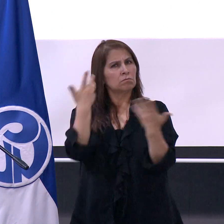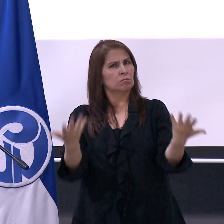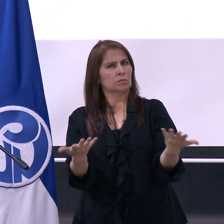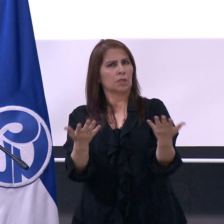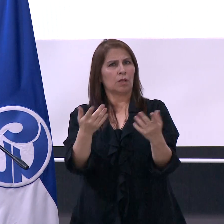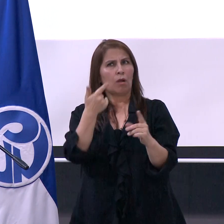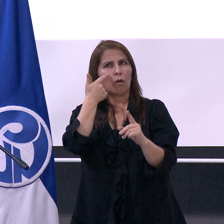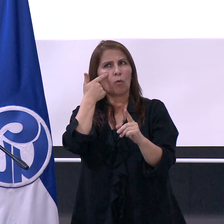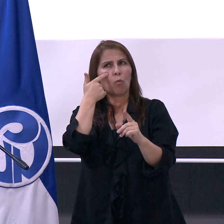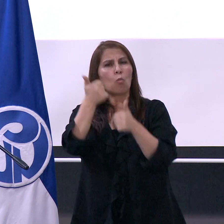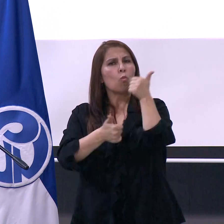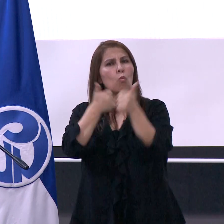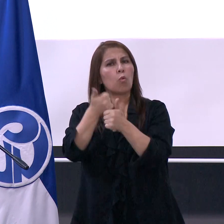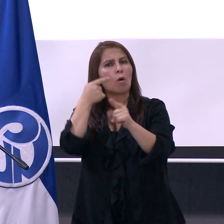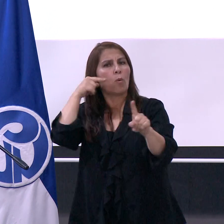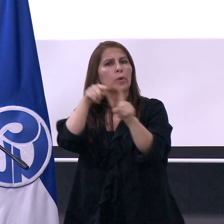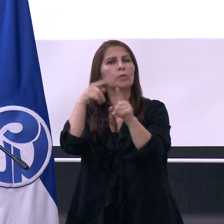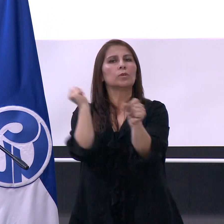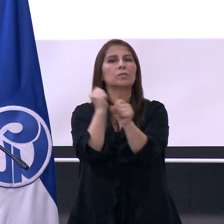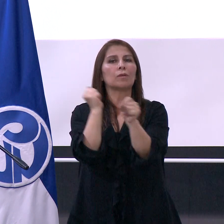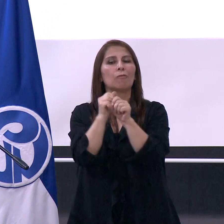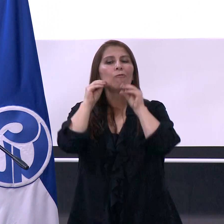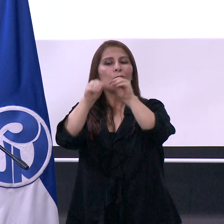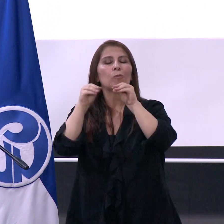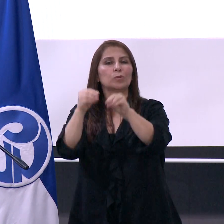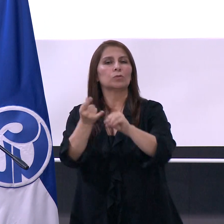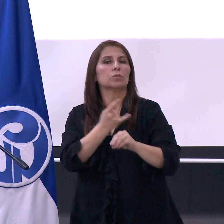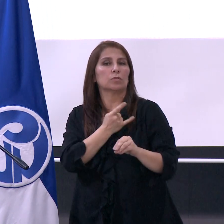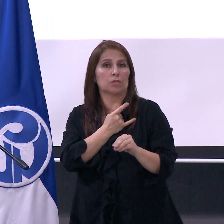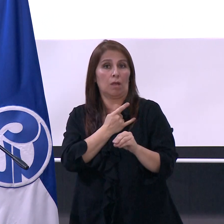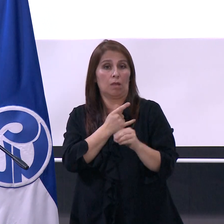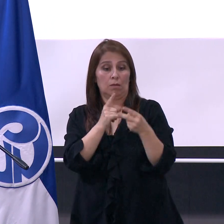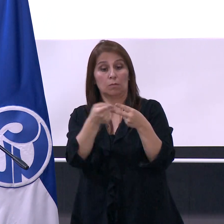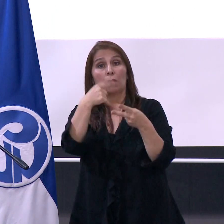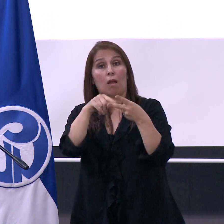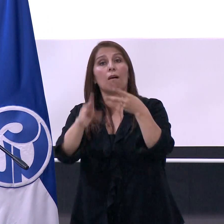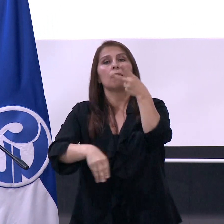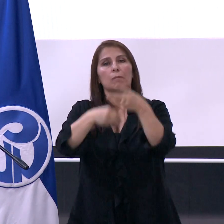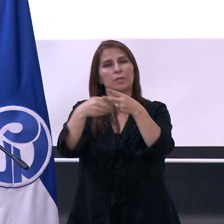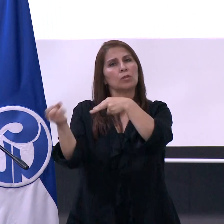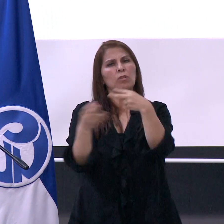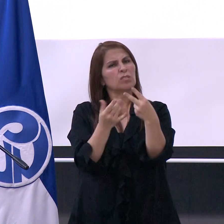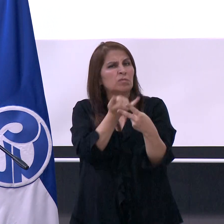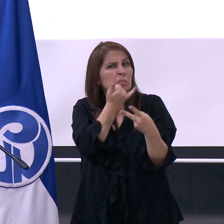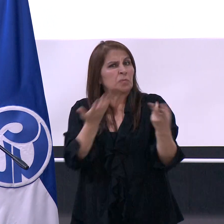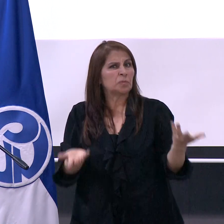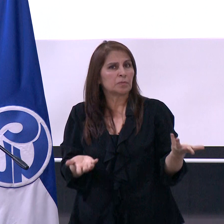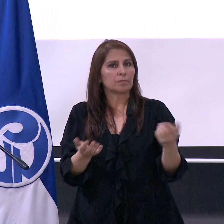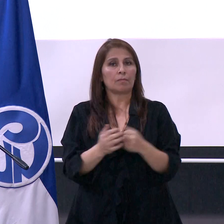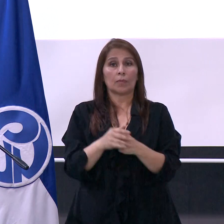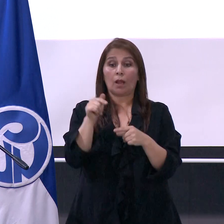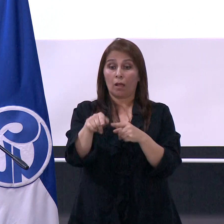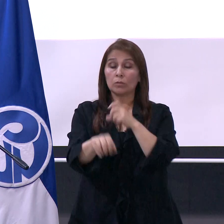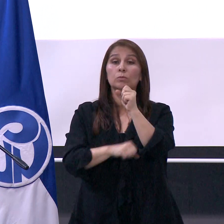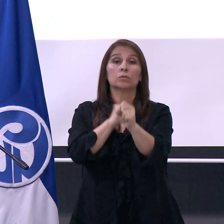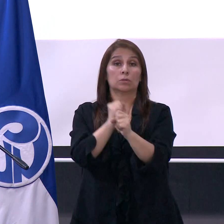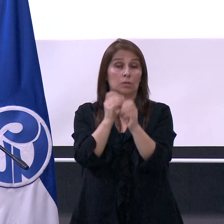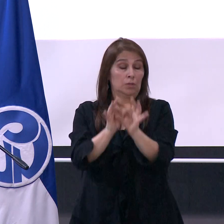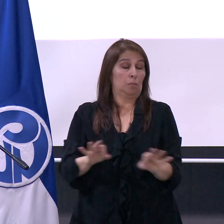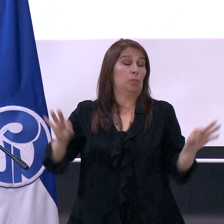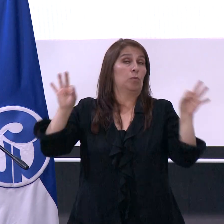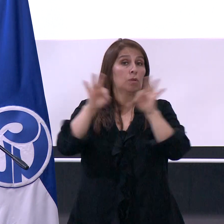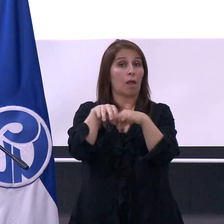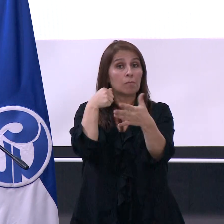universidad en relación no solo con la formación de maestros sino en relación con la educación fueron años importantes en los que se hicieron